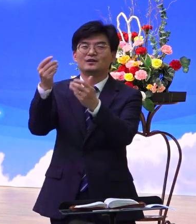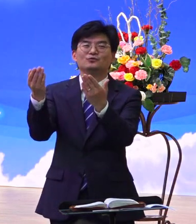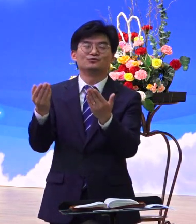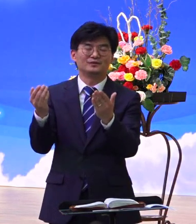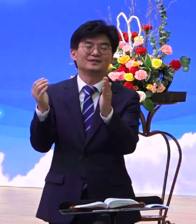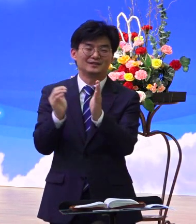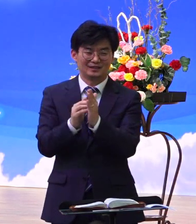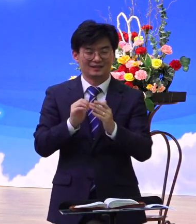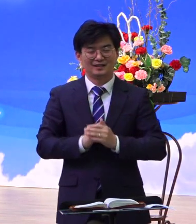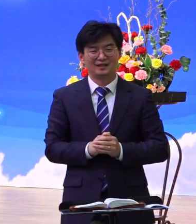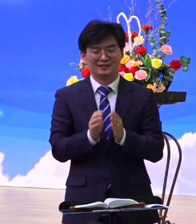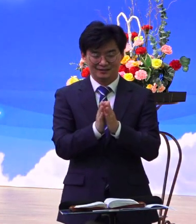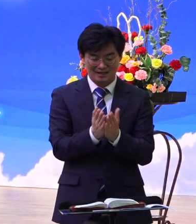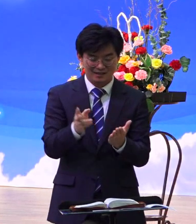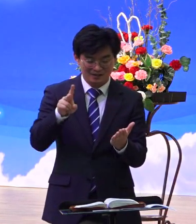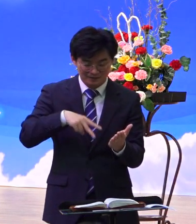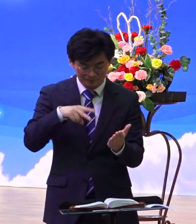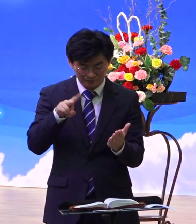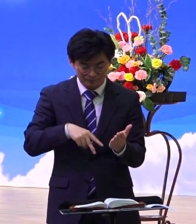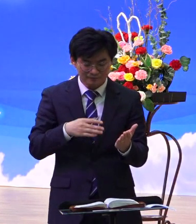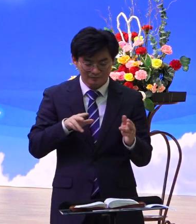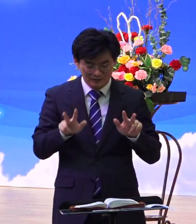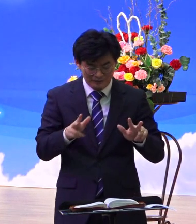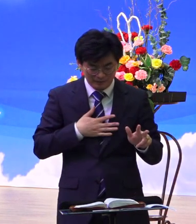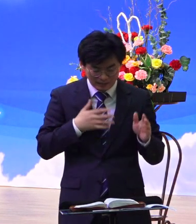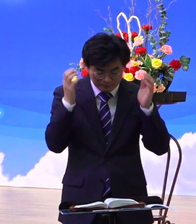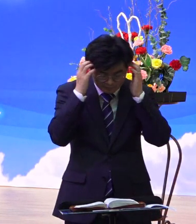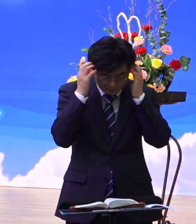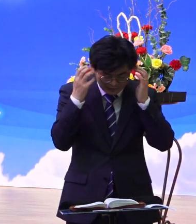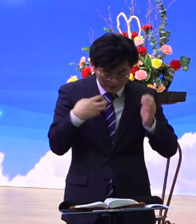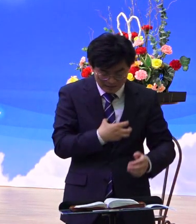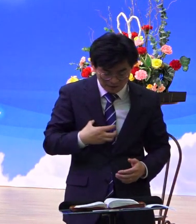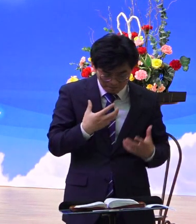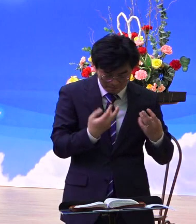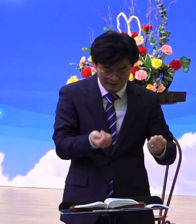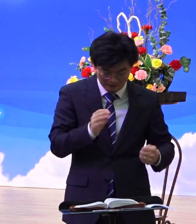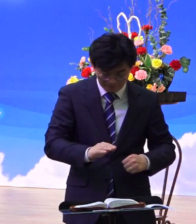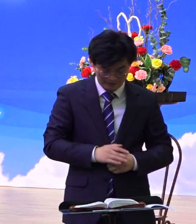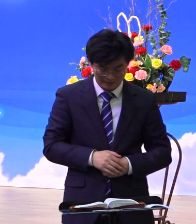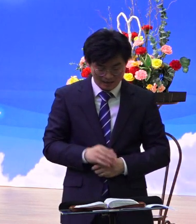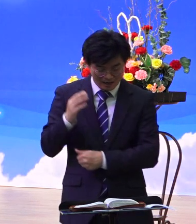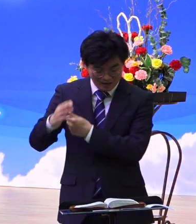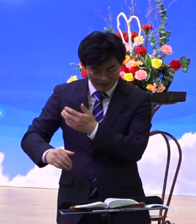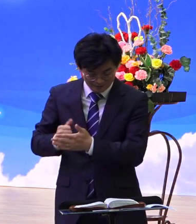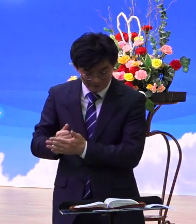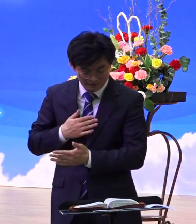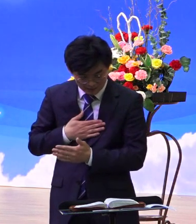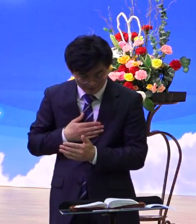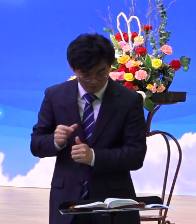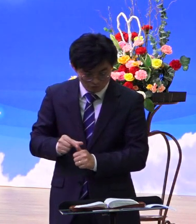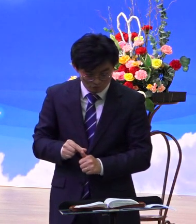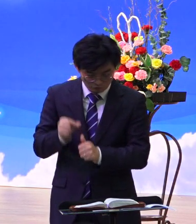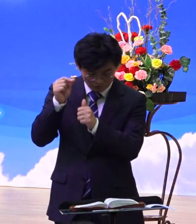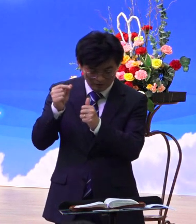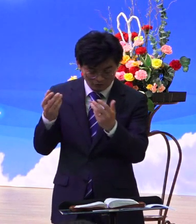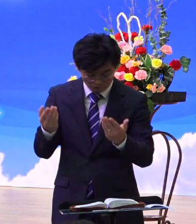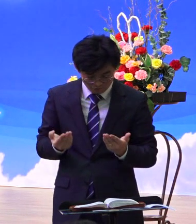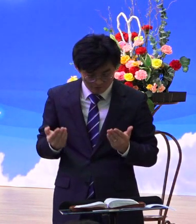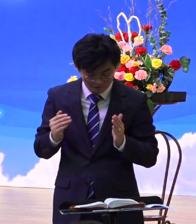성경책을 펼치면서 그 구절을 찾았을 것이고 그 구절을 열심히 읽고 또 읽고 되풀이해서 읽으면서